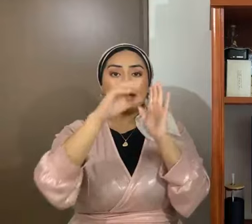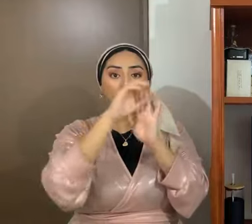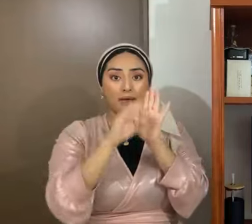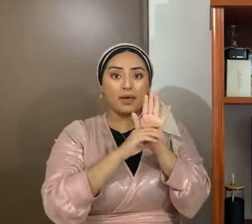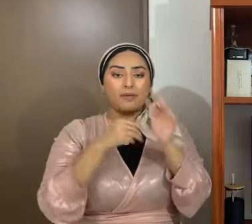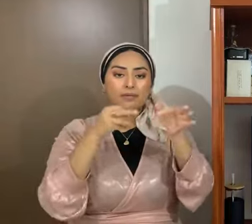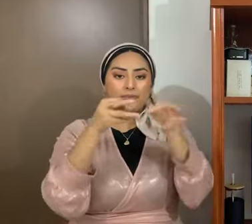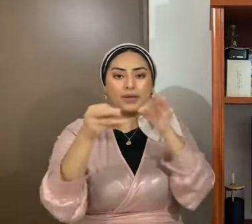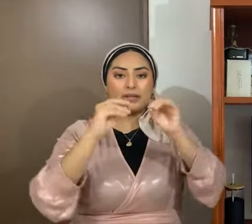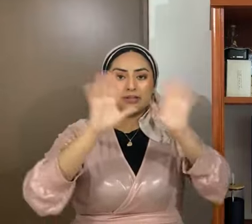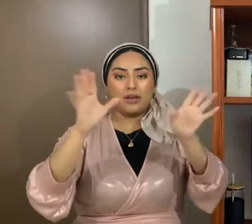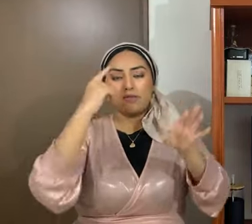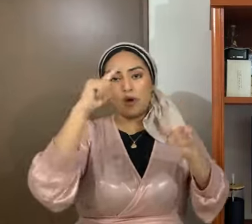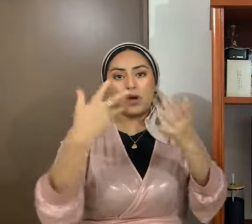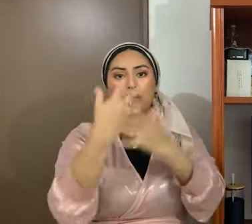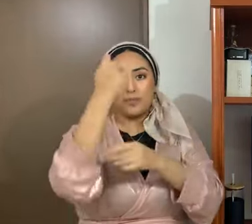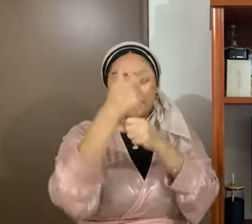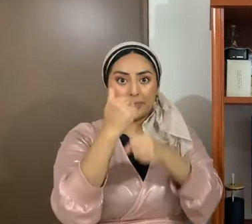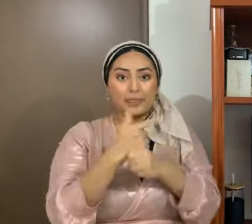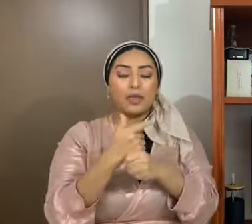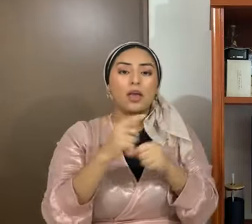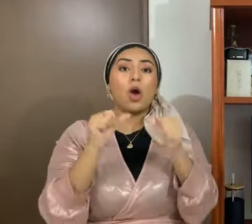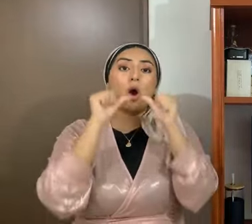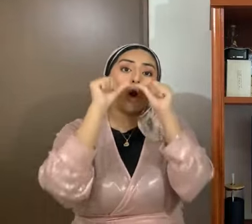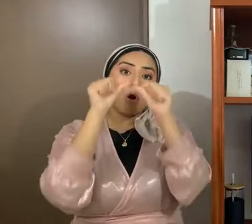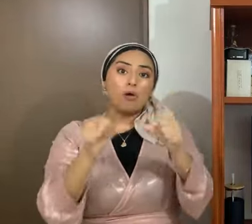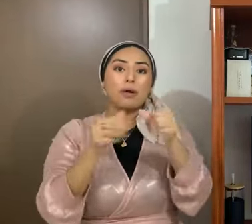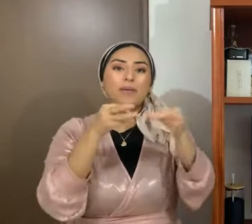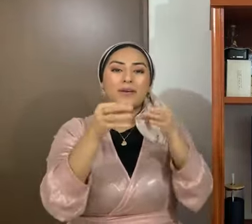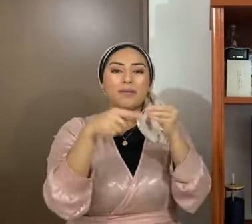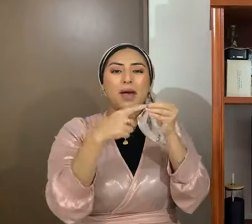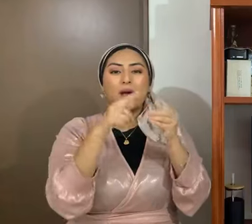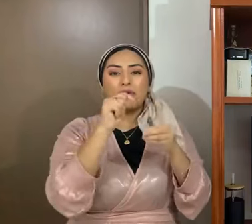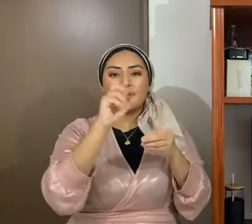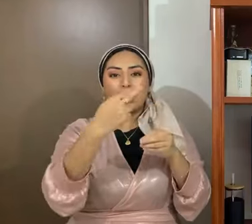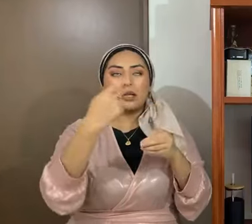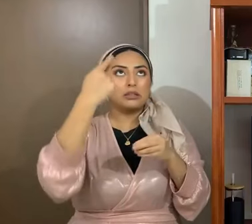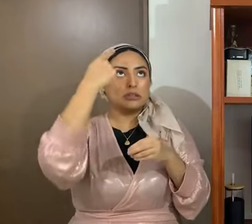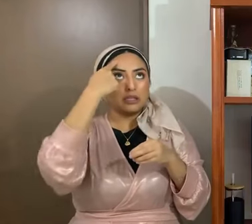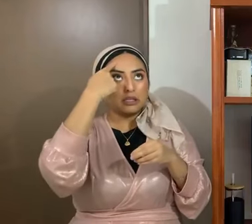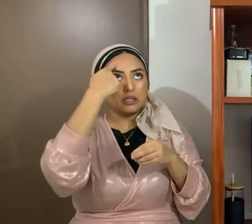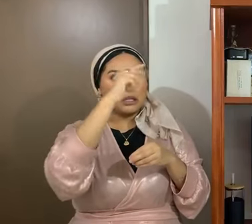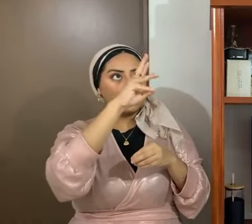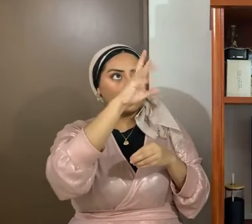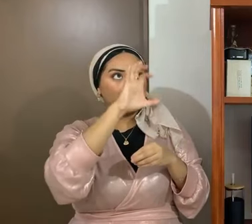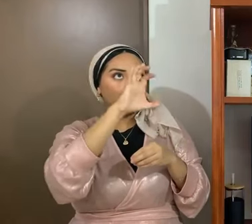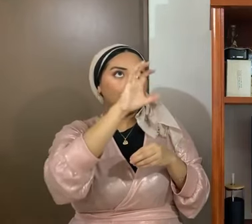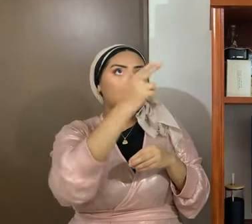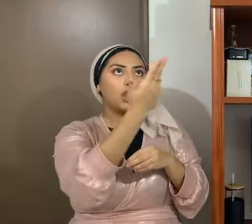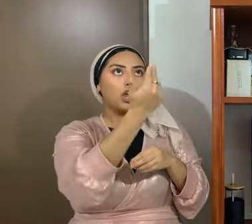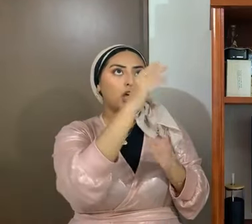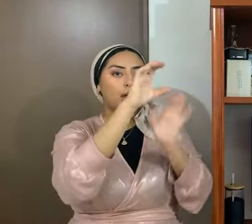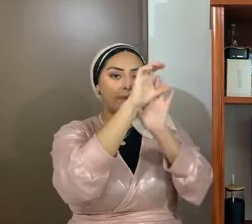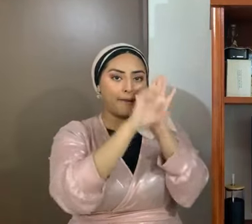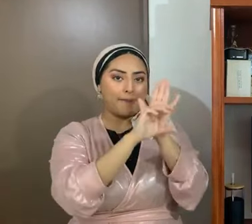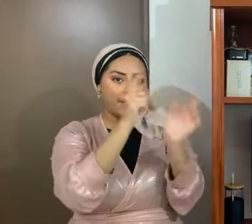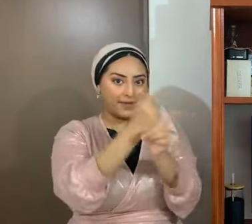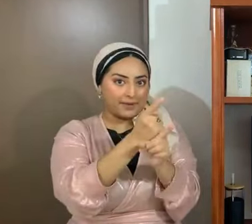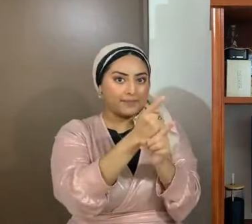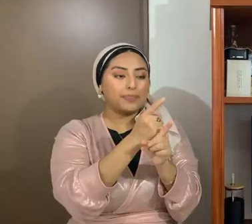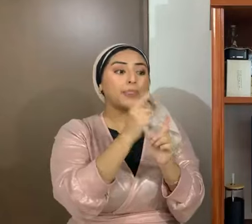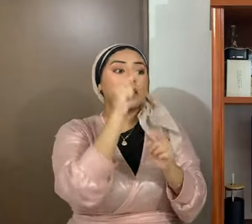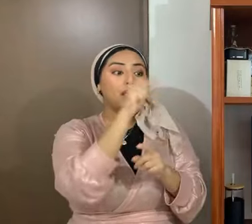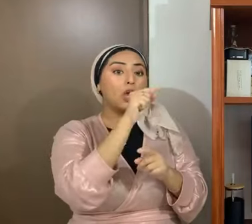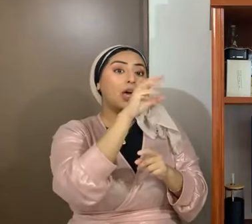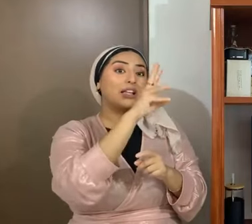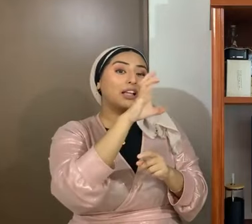podemos aclarar algo para los nuevecitos. Siempre que se habla de la Torá, se piensa en los 613 mandamientos. Bueno, de